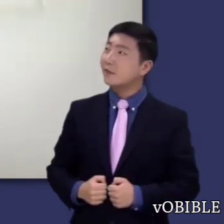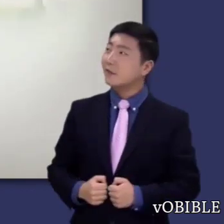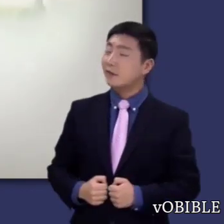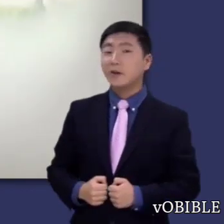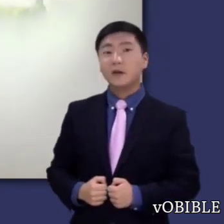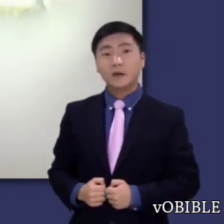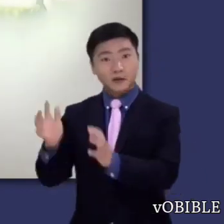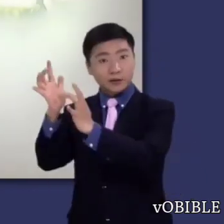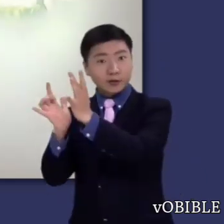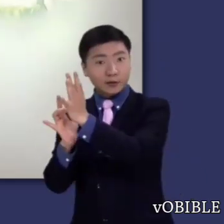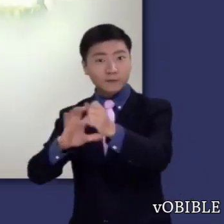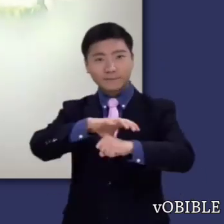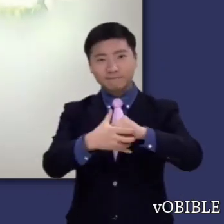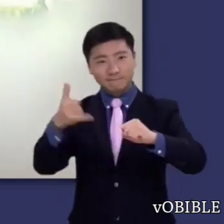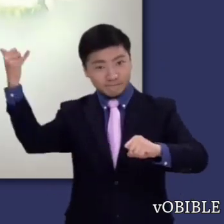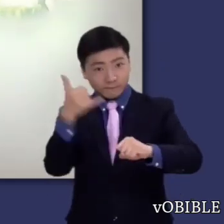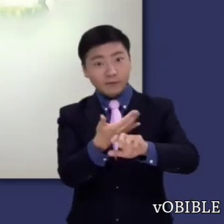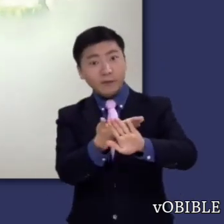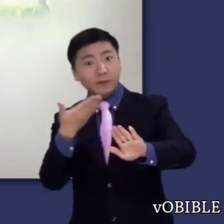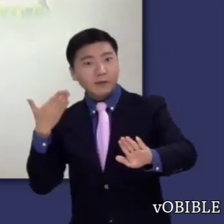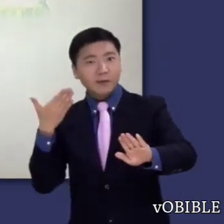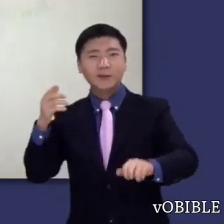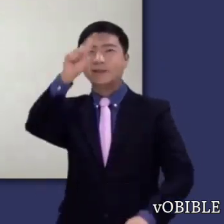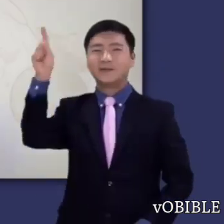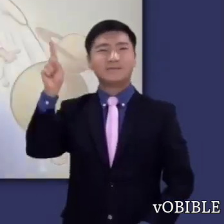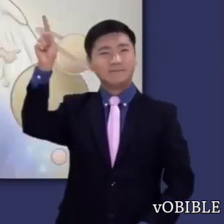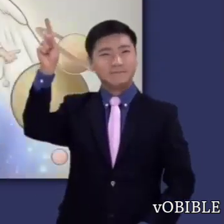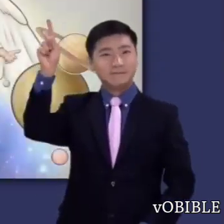第一章记载耶稣降世为人之前的身份。